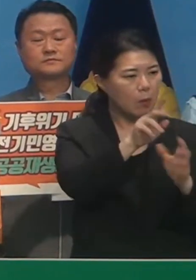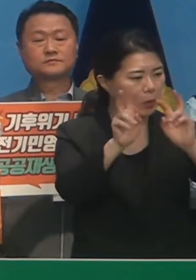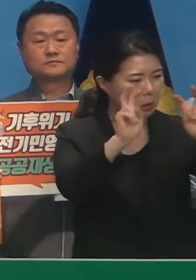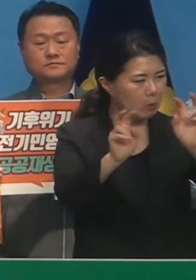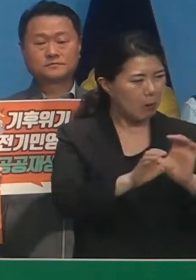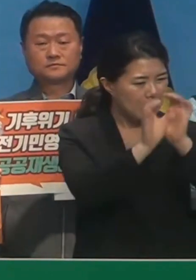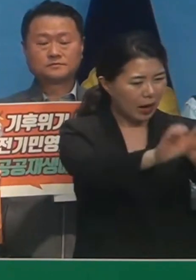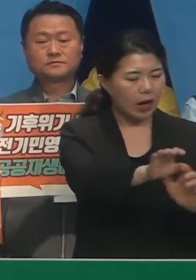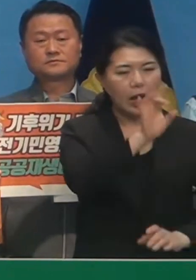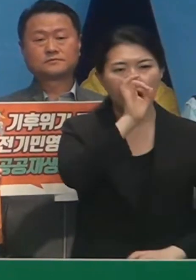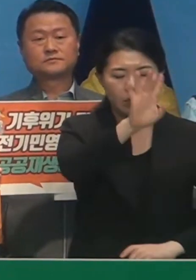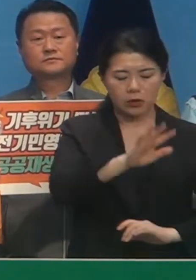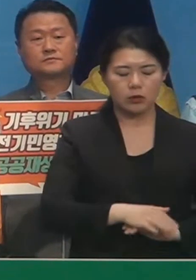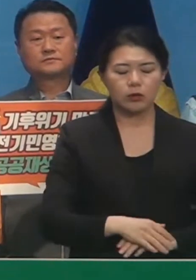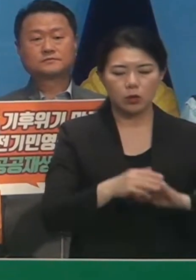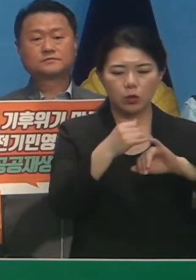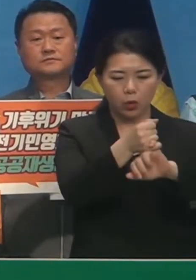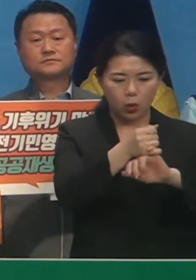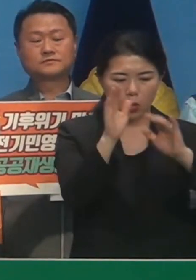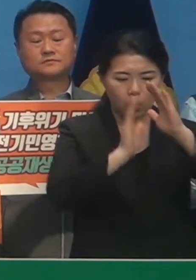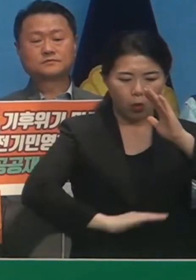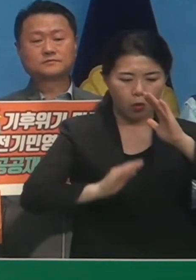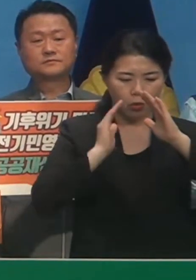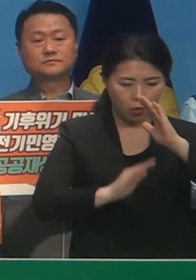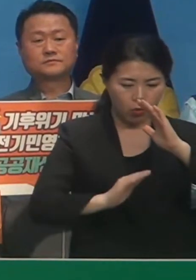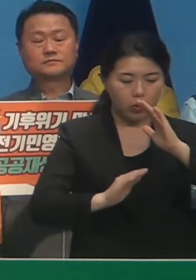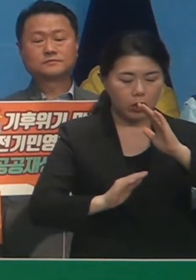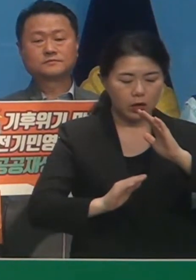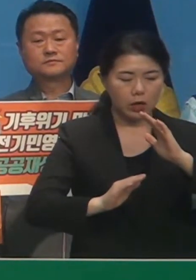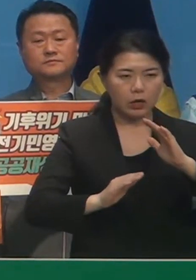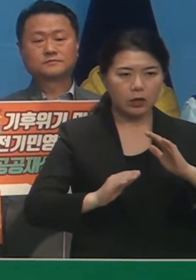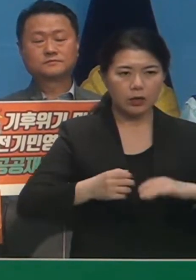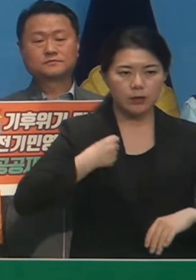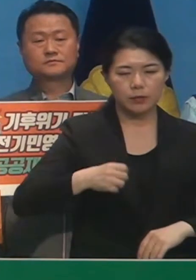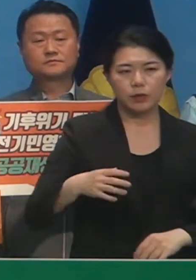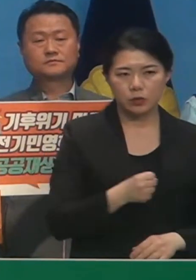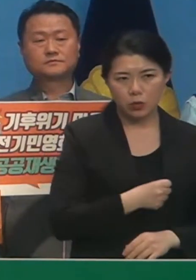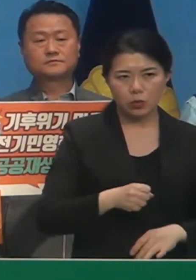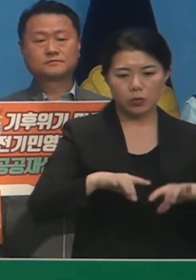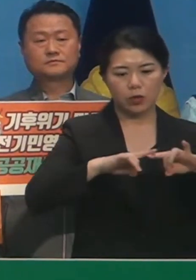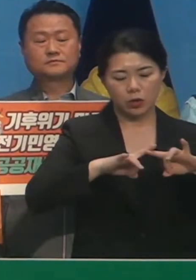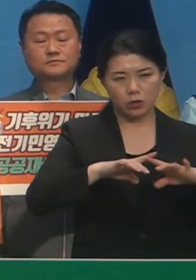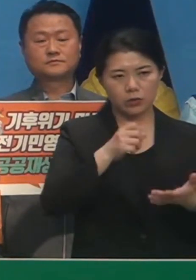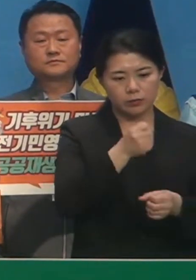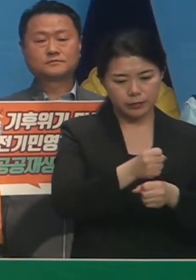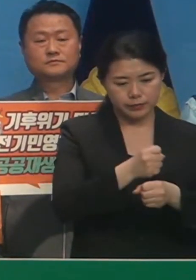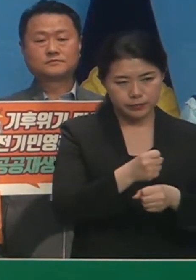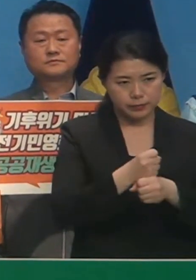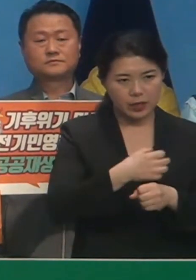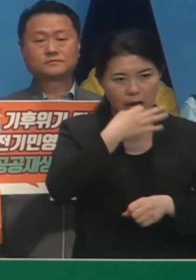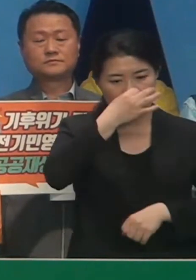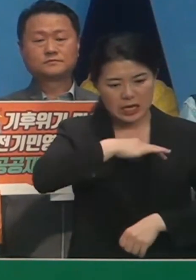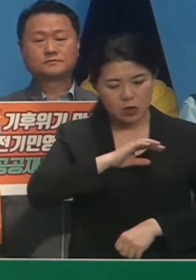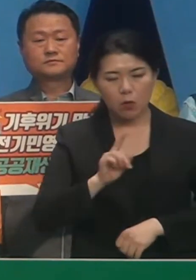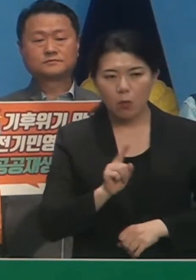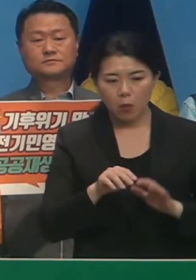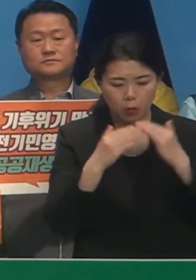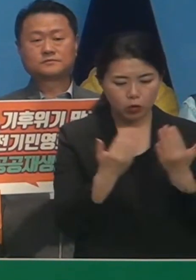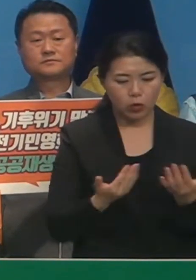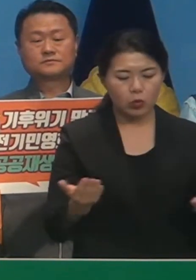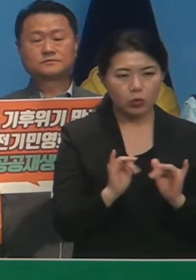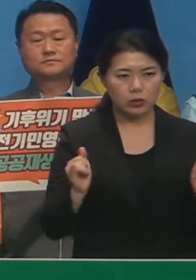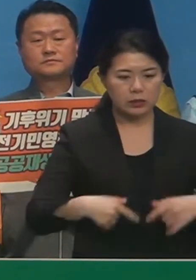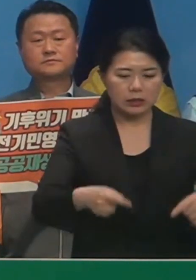되며 반드시 공공성을 담보하고 에너지의 생산과 이윤까지